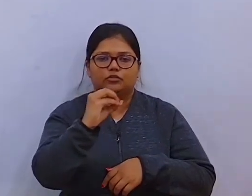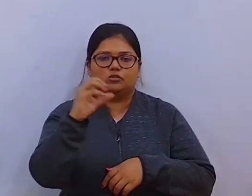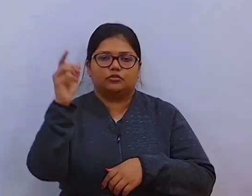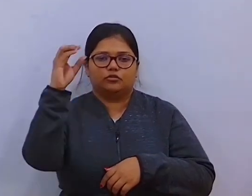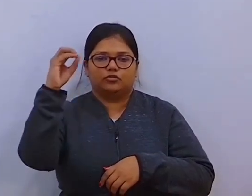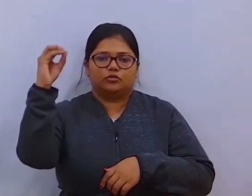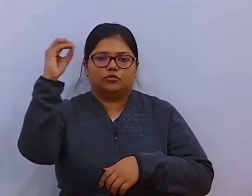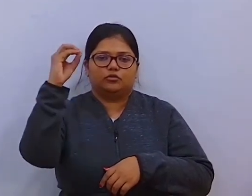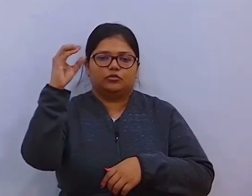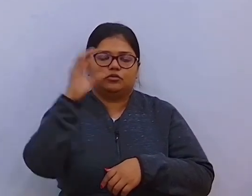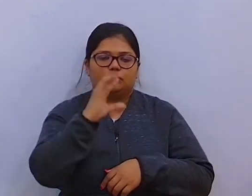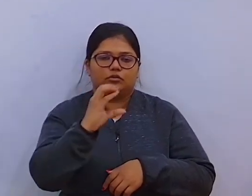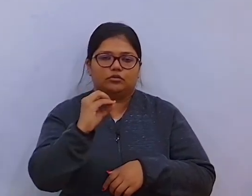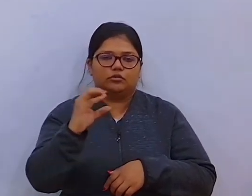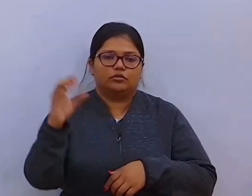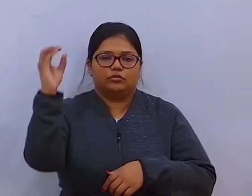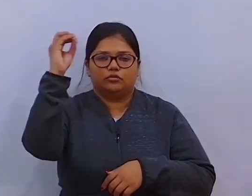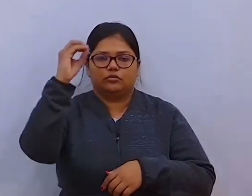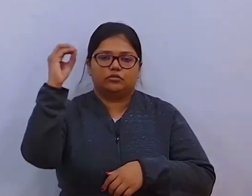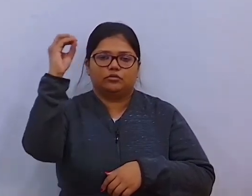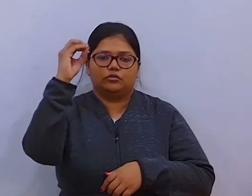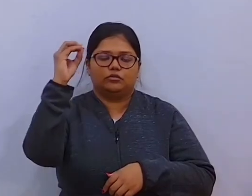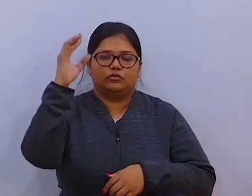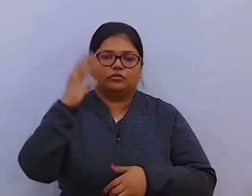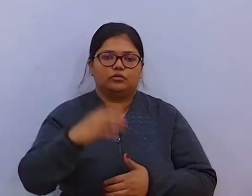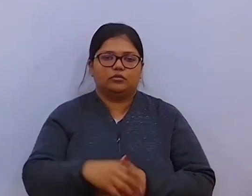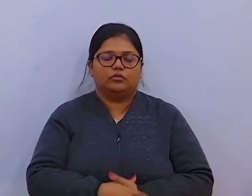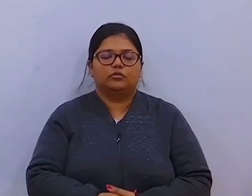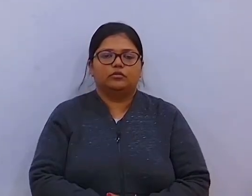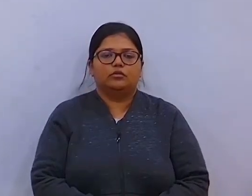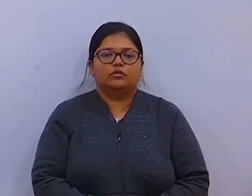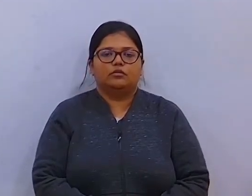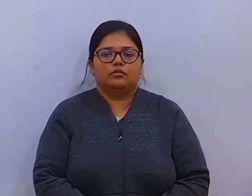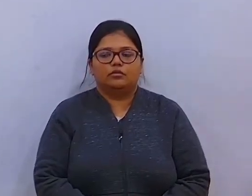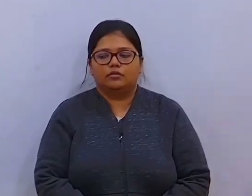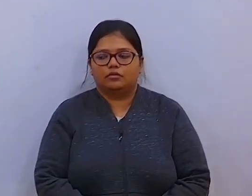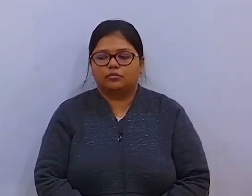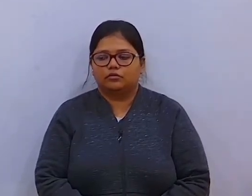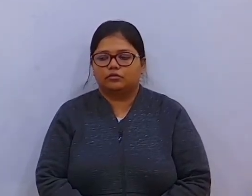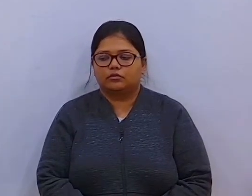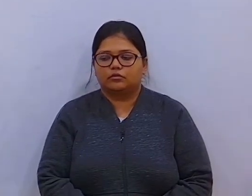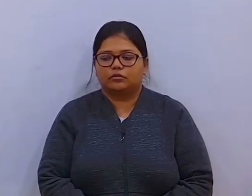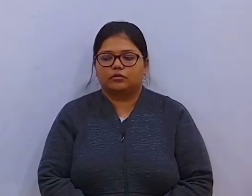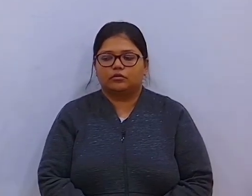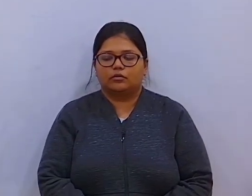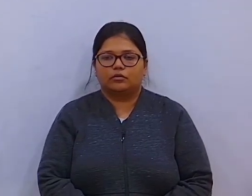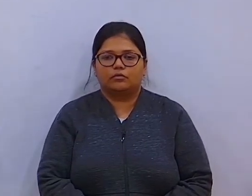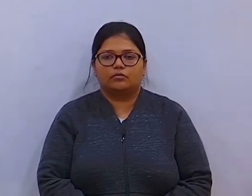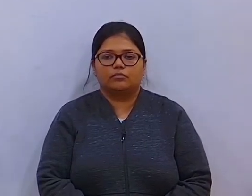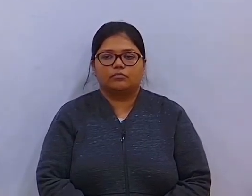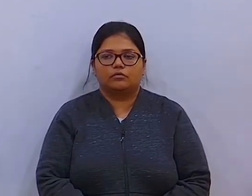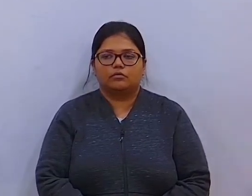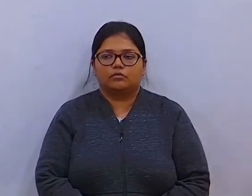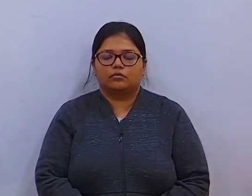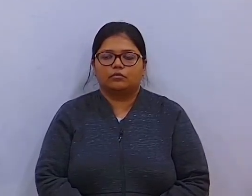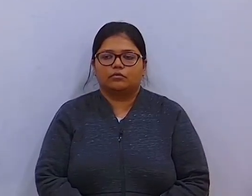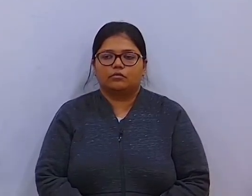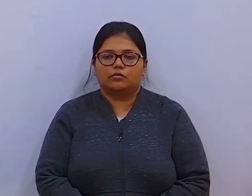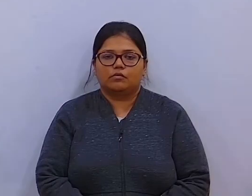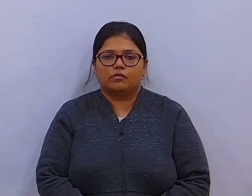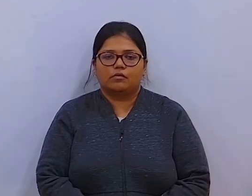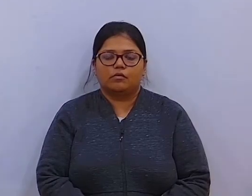शीत कटिबंध, उत्तरी शीत कटिबंध।